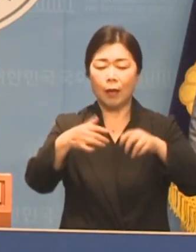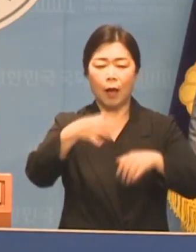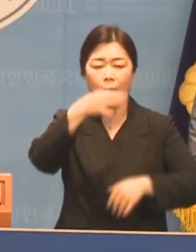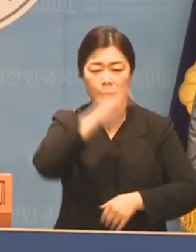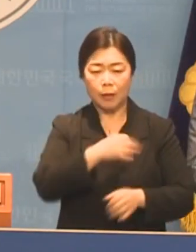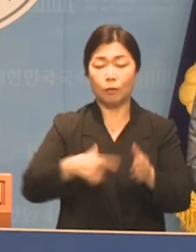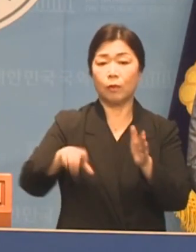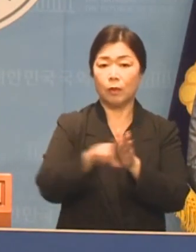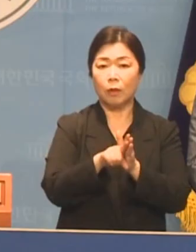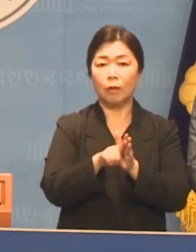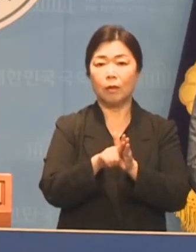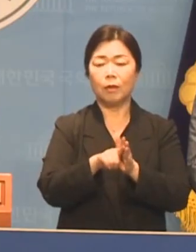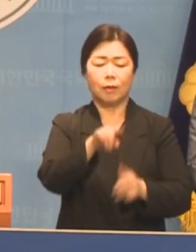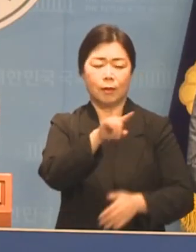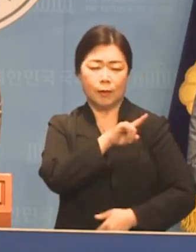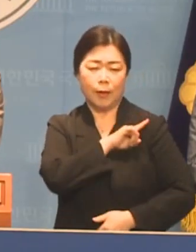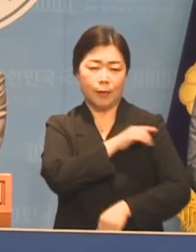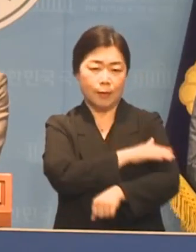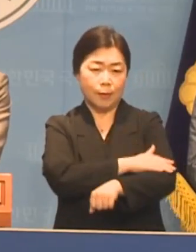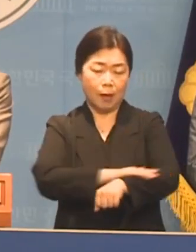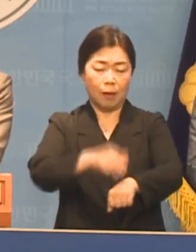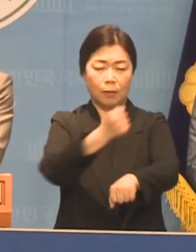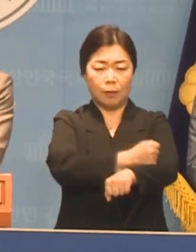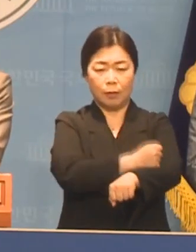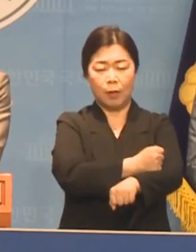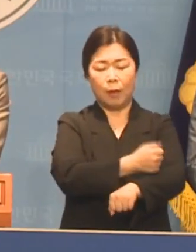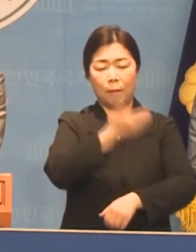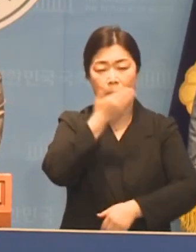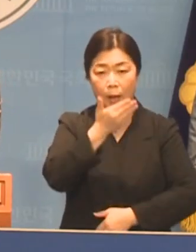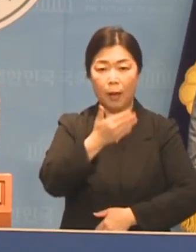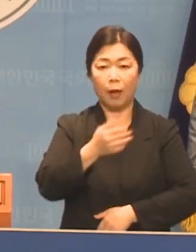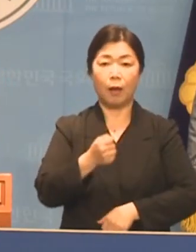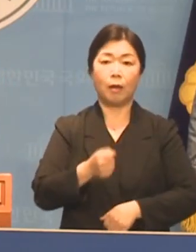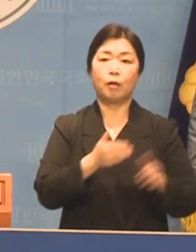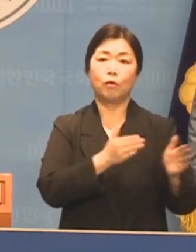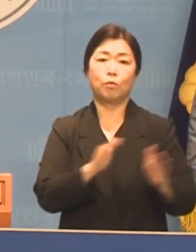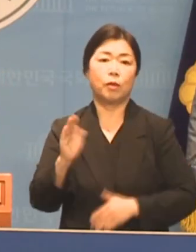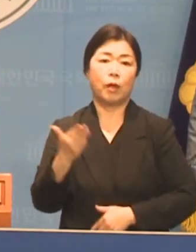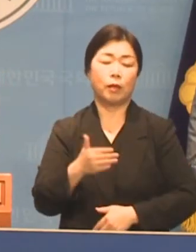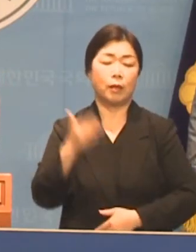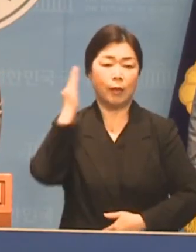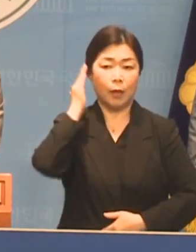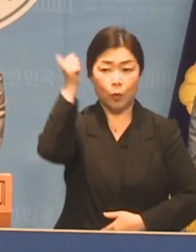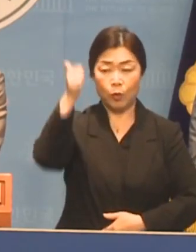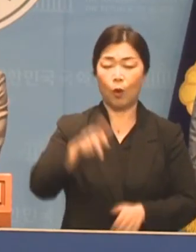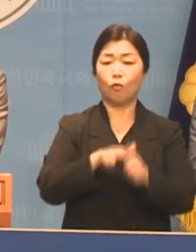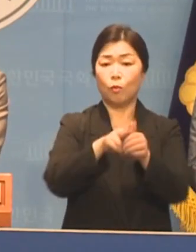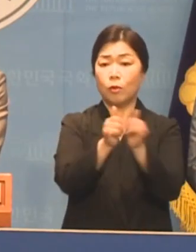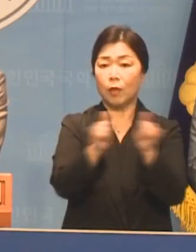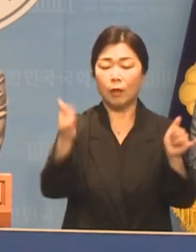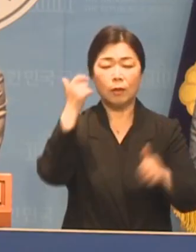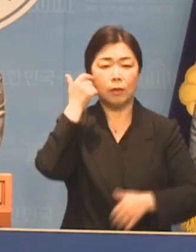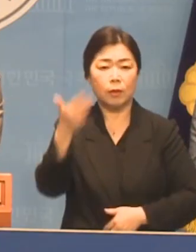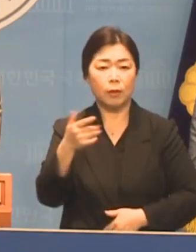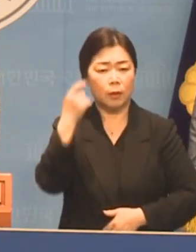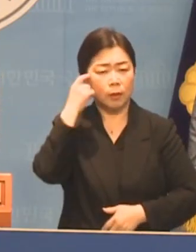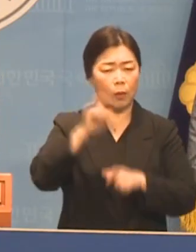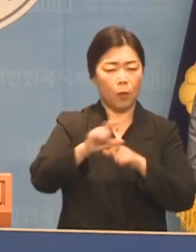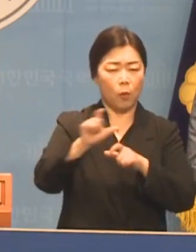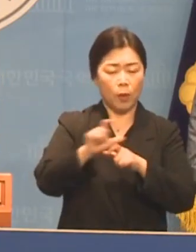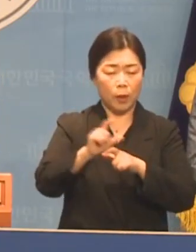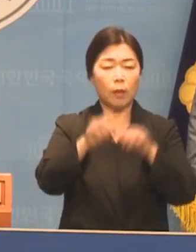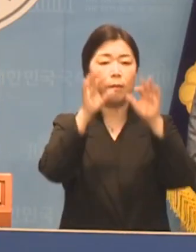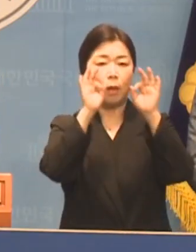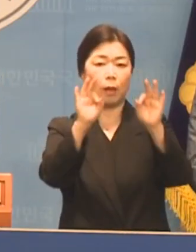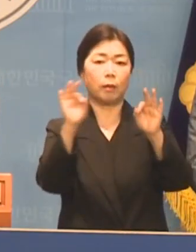국익을 위해서 가장 잘 성과를 낼 수 있는 준비된 대통령 후보인지 고민을 해야